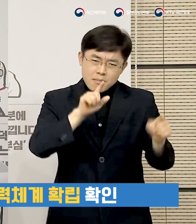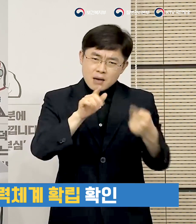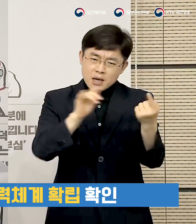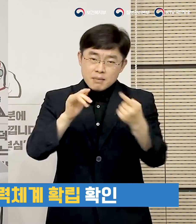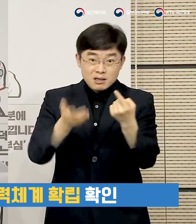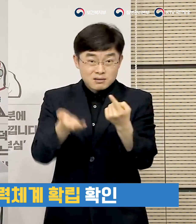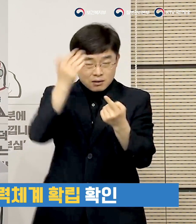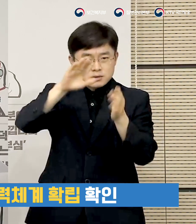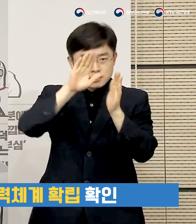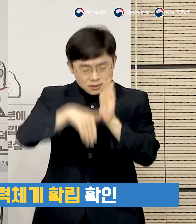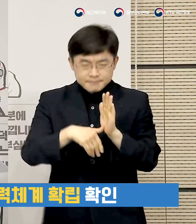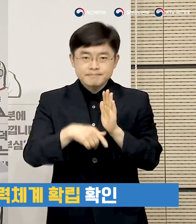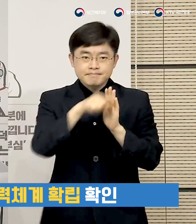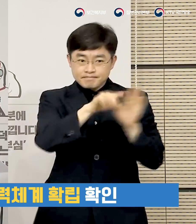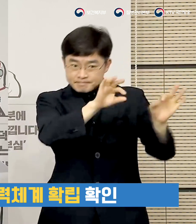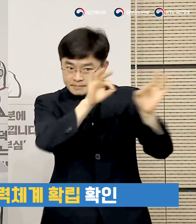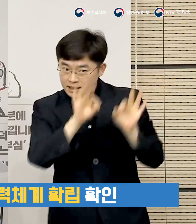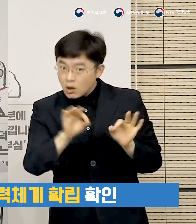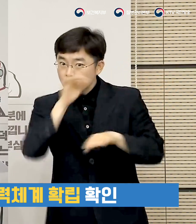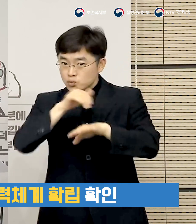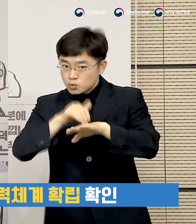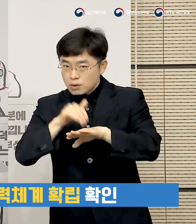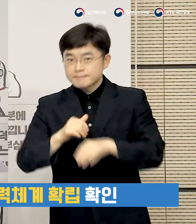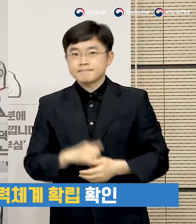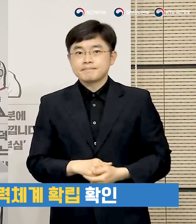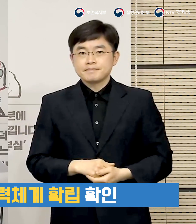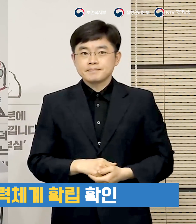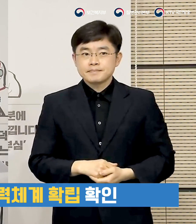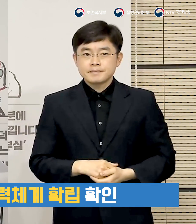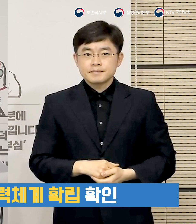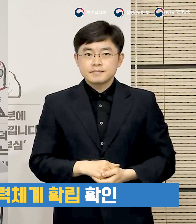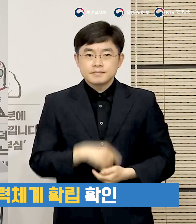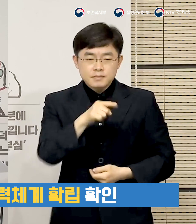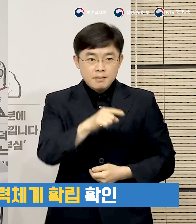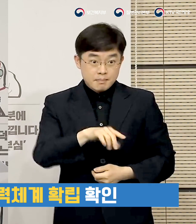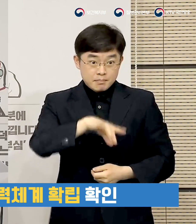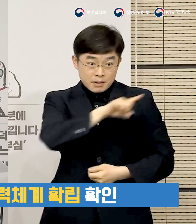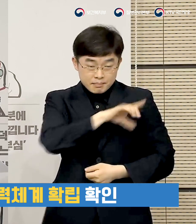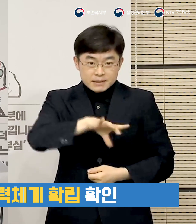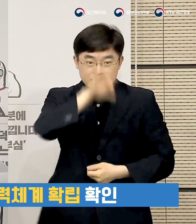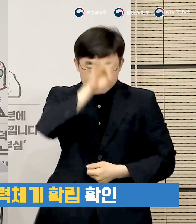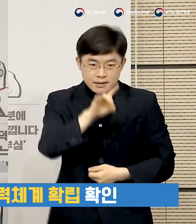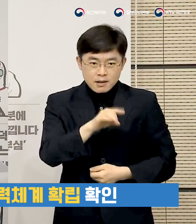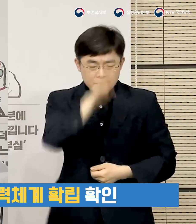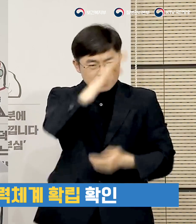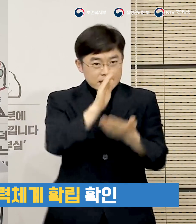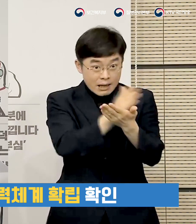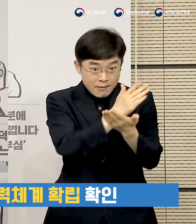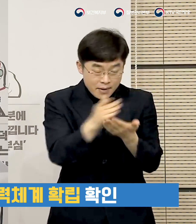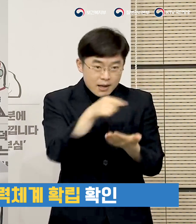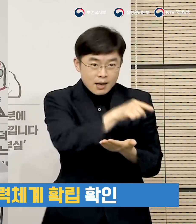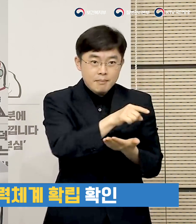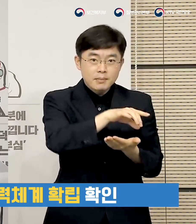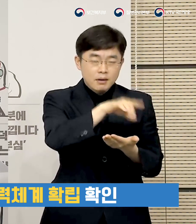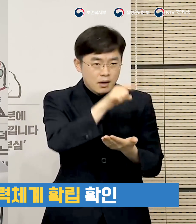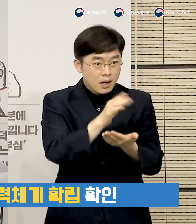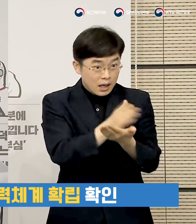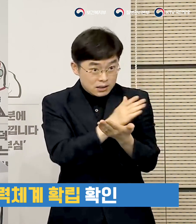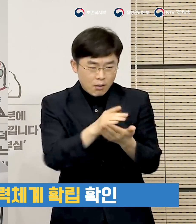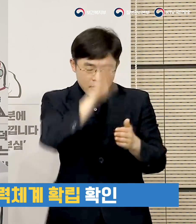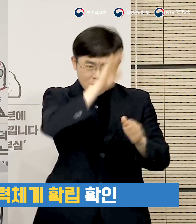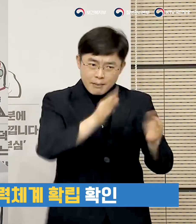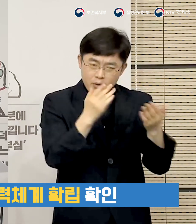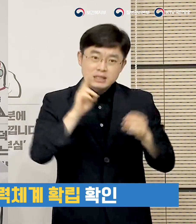진행합니다. 훈련의 주요 내용은 수도권 통합환자 분류반을 본격적으로 운영하는 과정에서 발생할 수